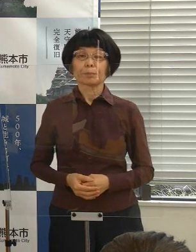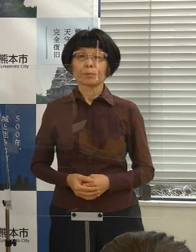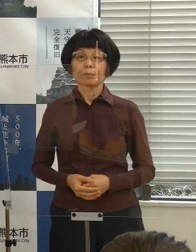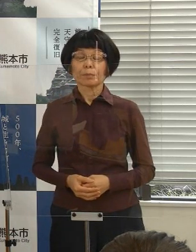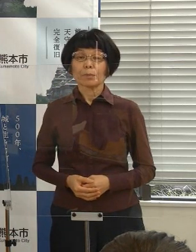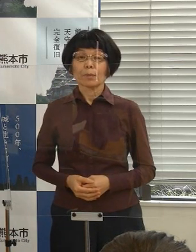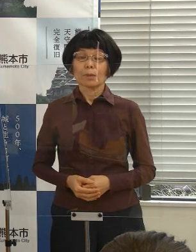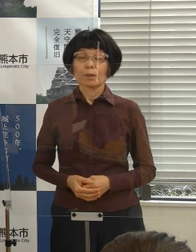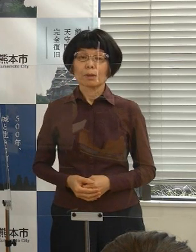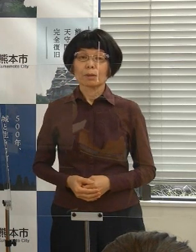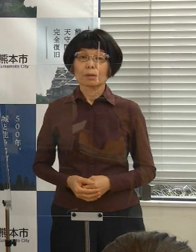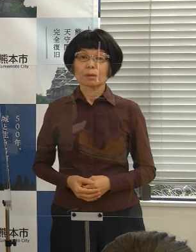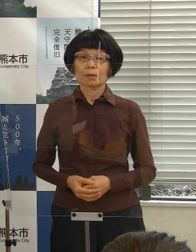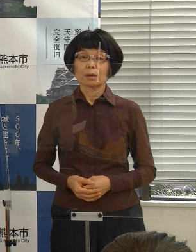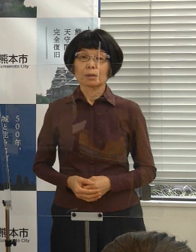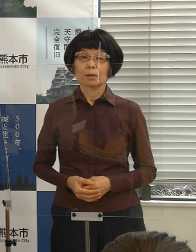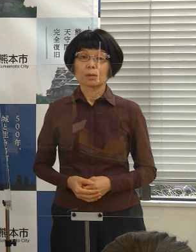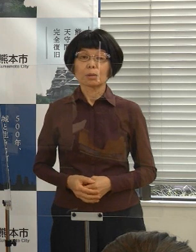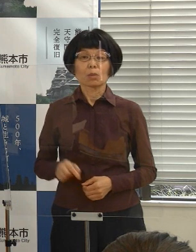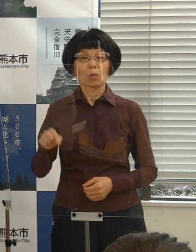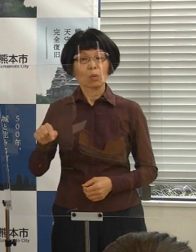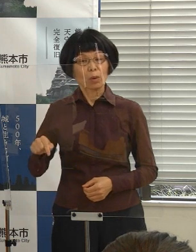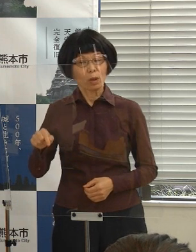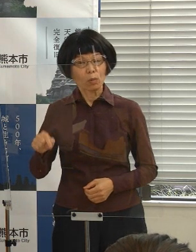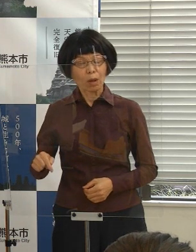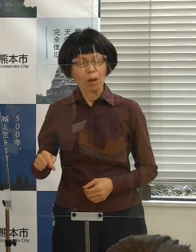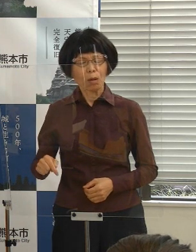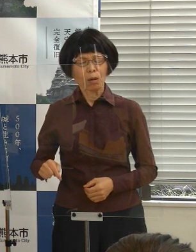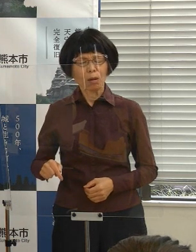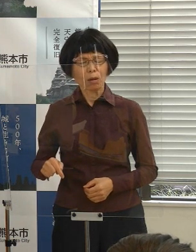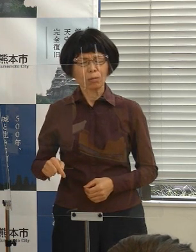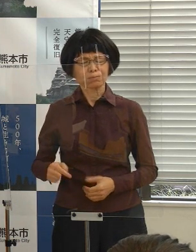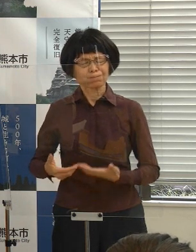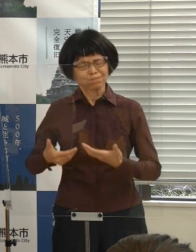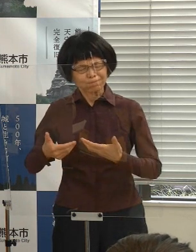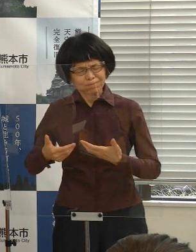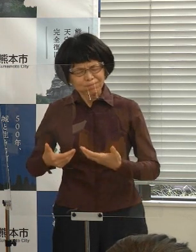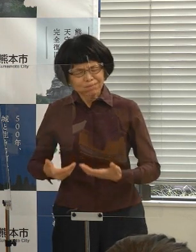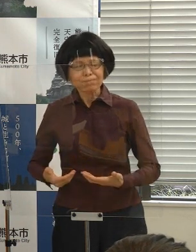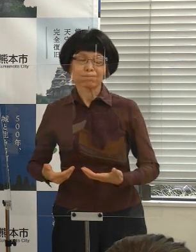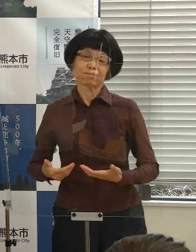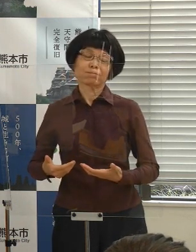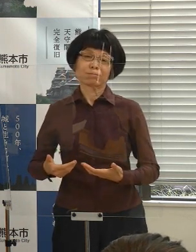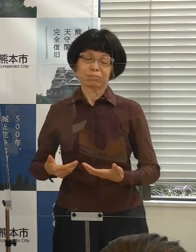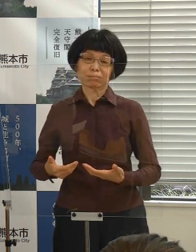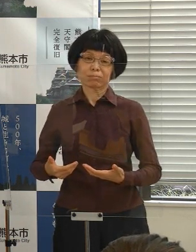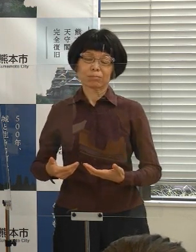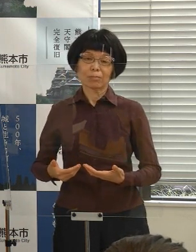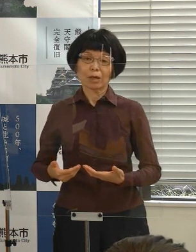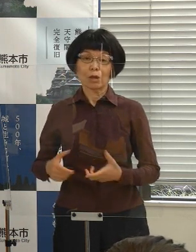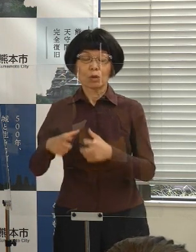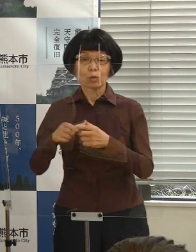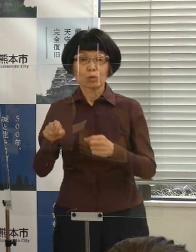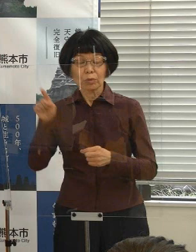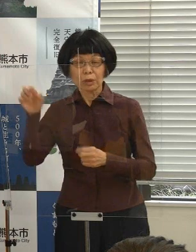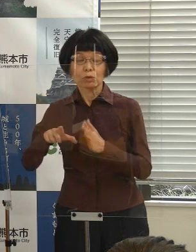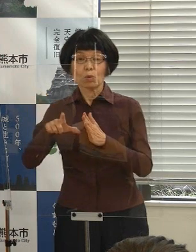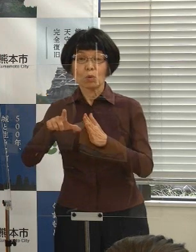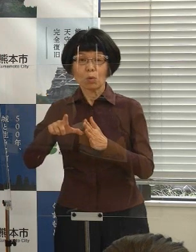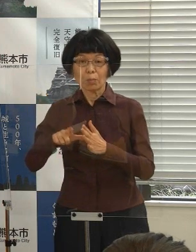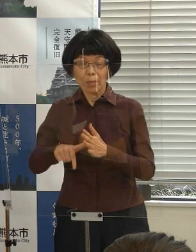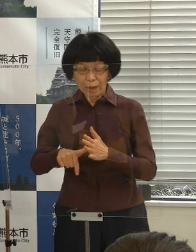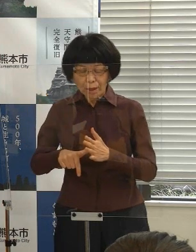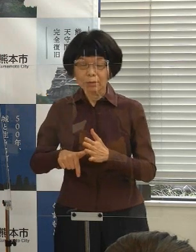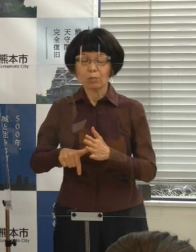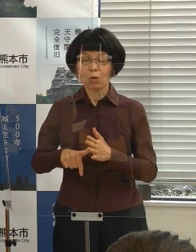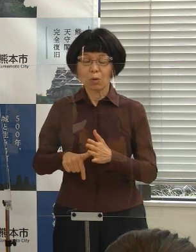に重たいことであるということで、国の方でもそこは真剣にですね受け取っていただいて検